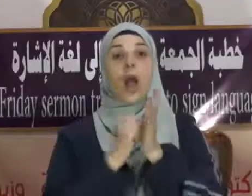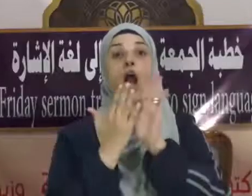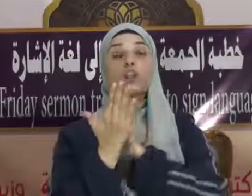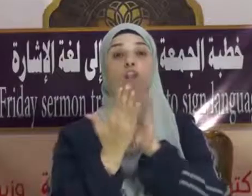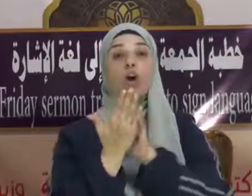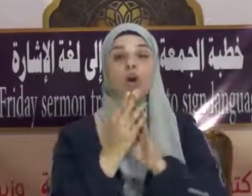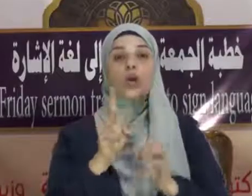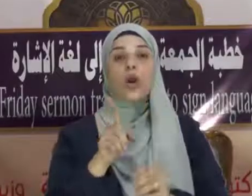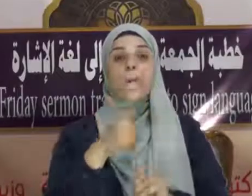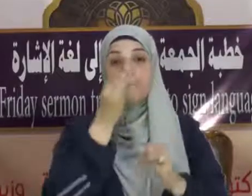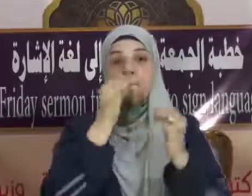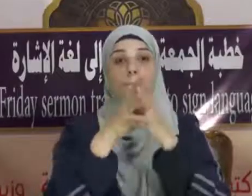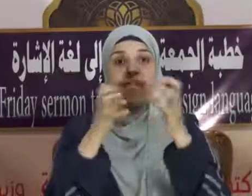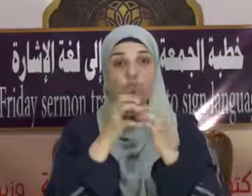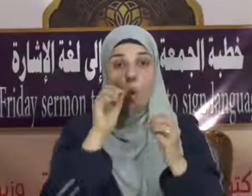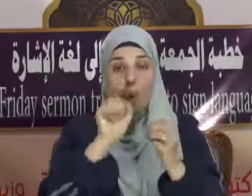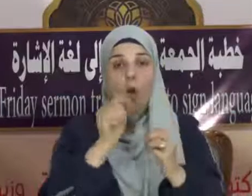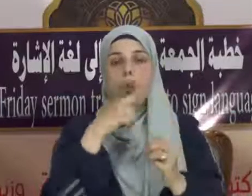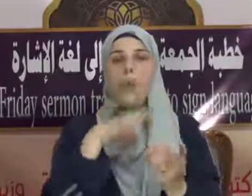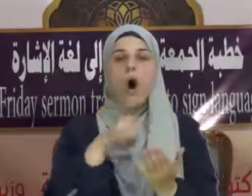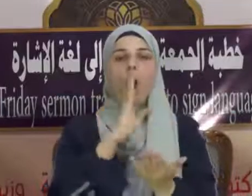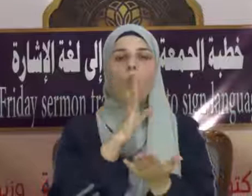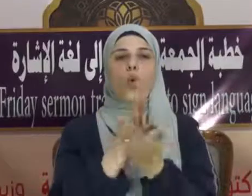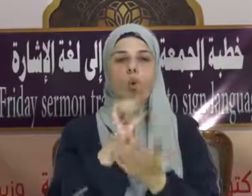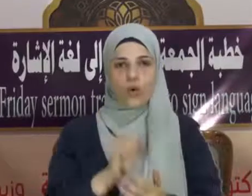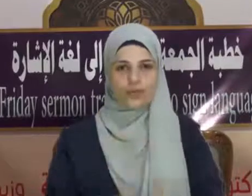الجار مفهومه وحقوقه.